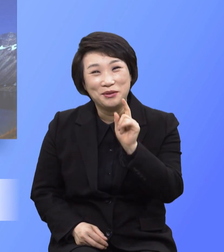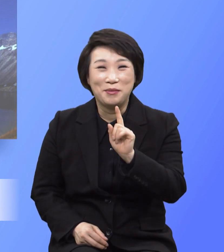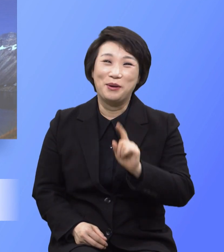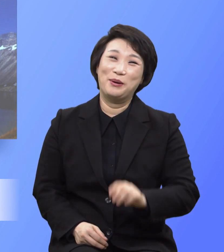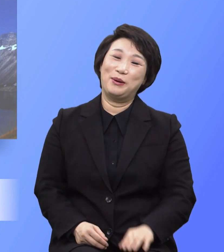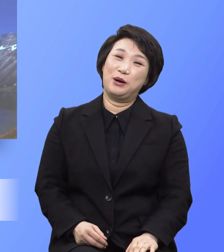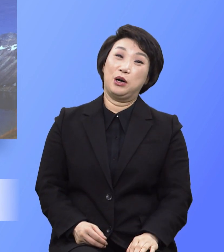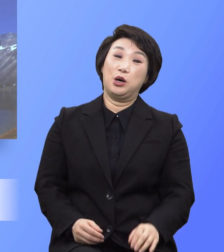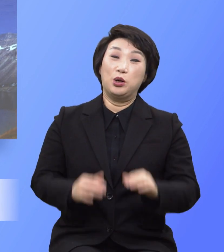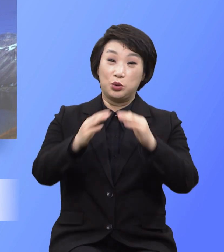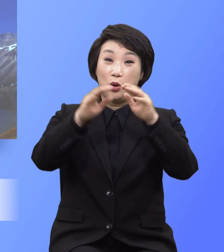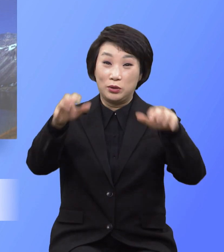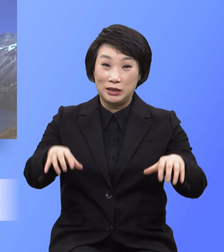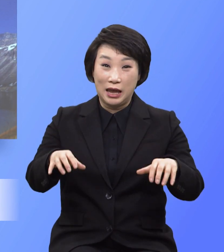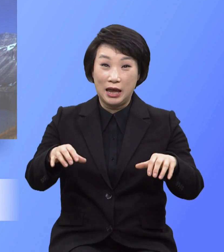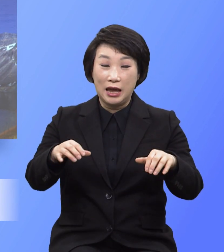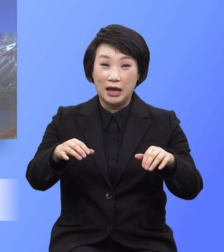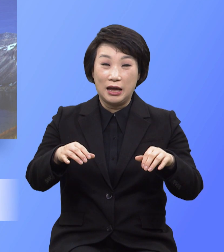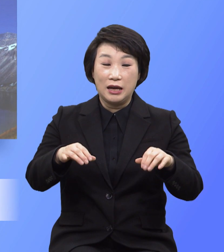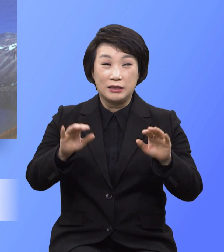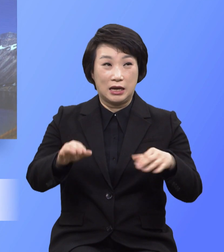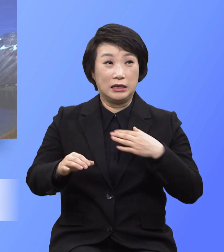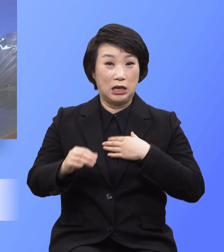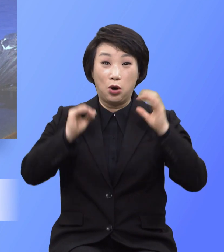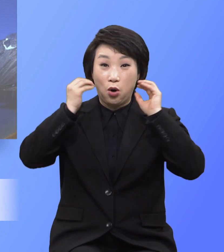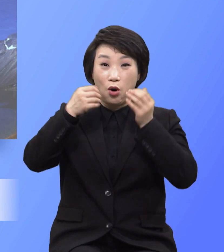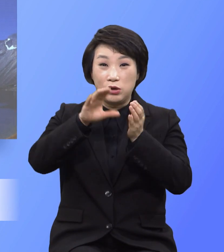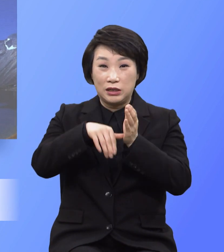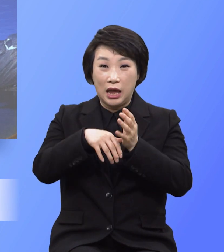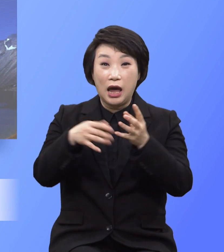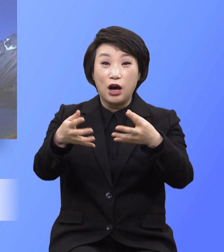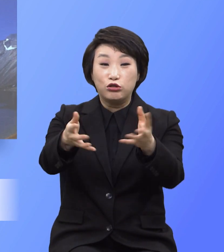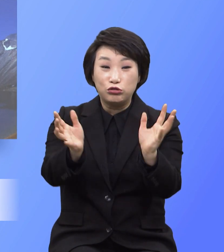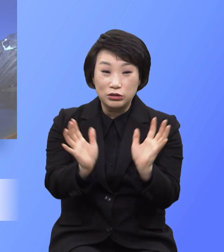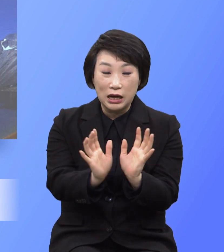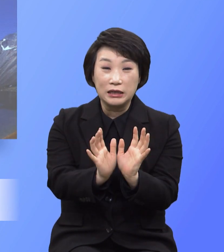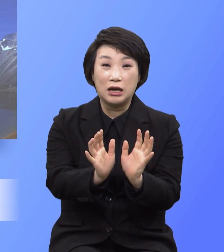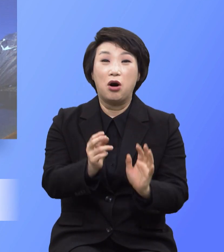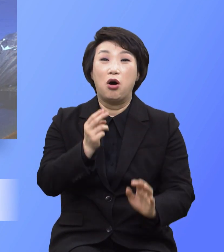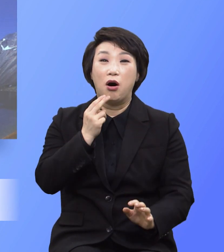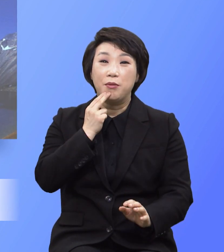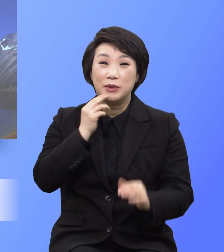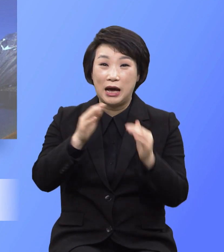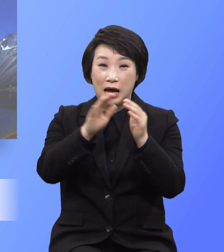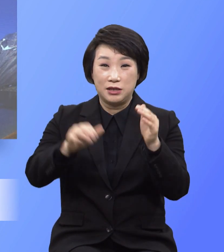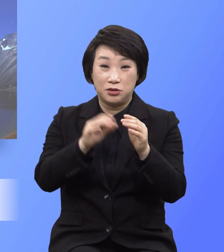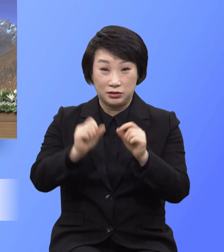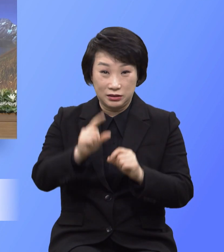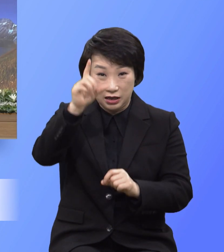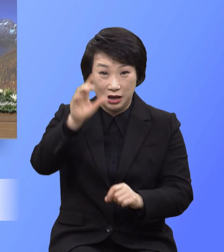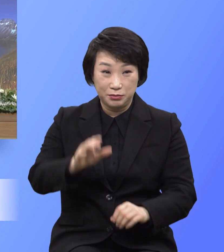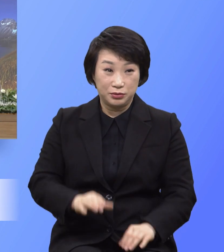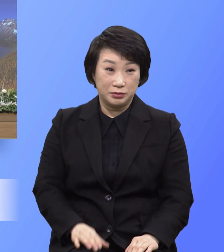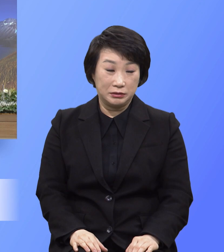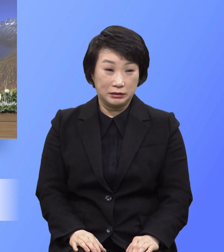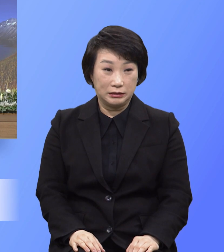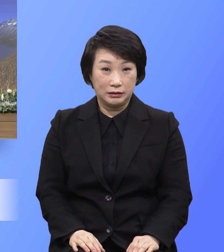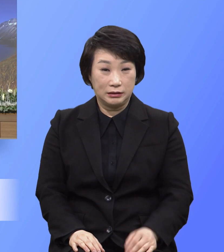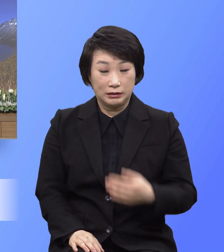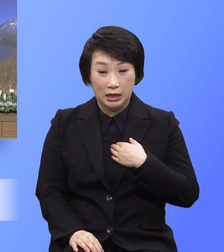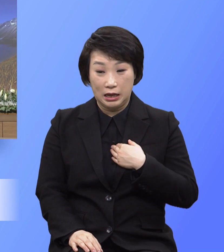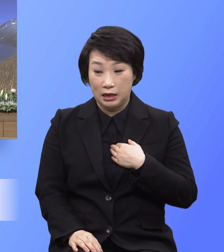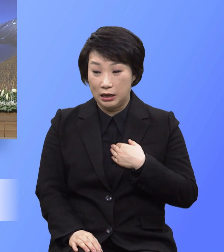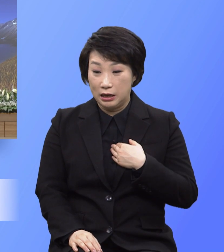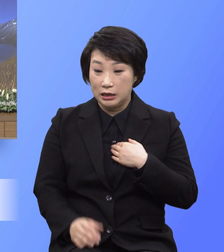신기합니다. 동네 집이 거의 우리가 어렸을 때는 울타리가 없는 집들이 거의 다겠지요. 우리